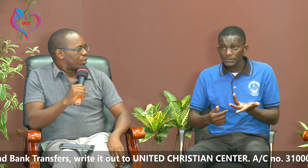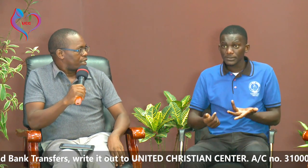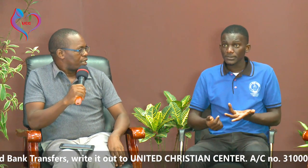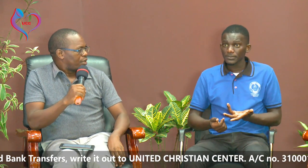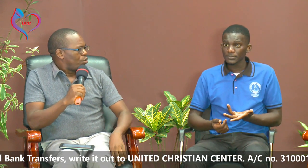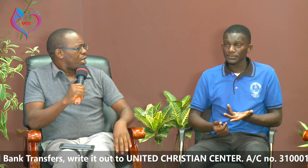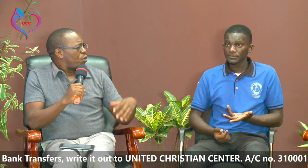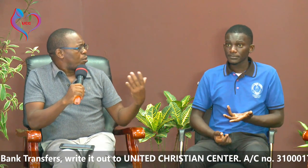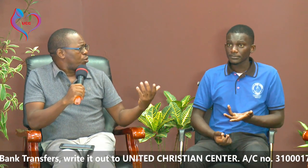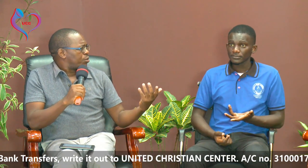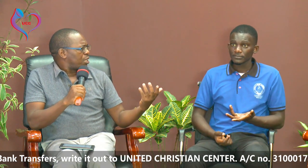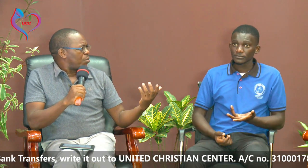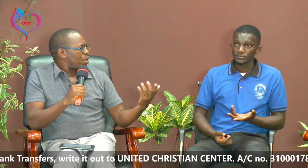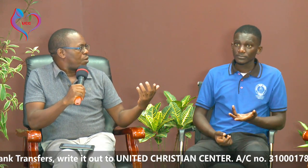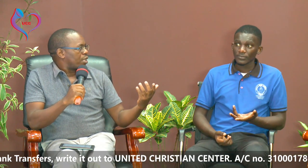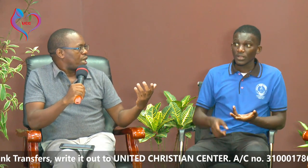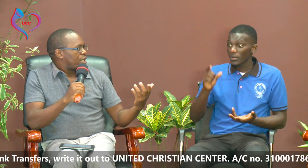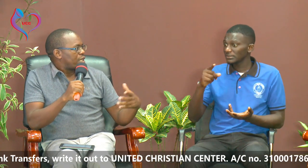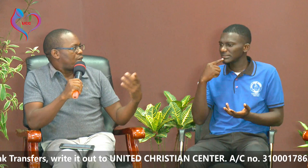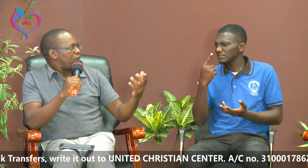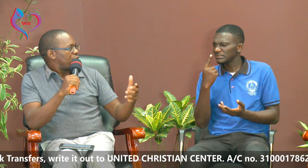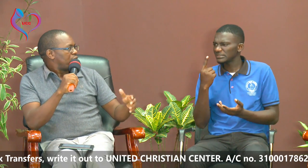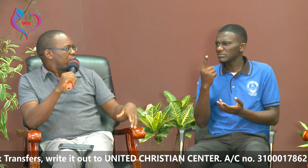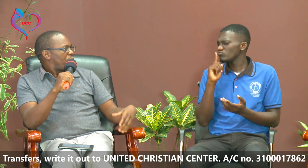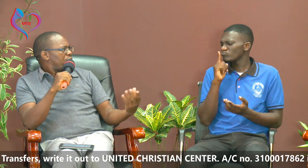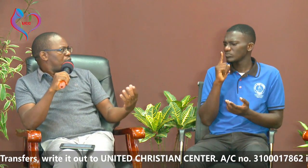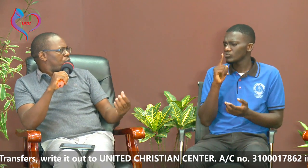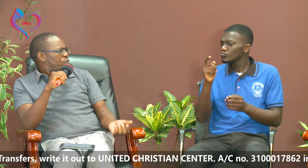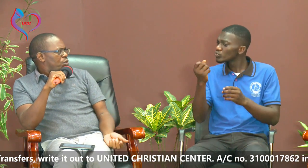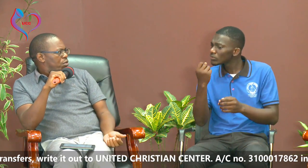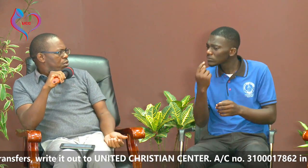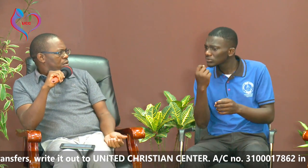onde kede kugundi akula bulunji senyi gabirula kuata naga ito maindi ndirubuto